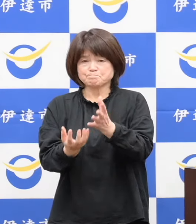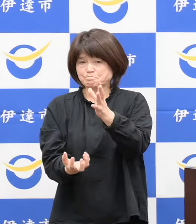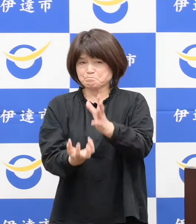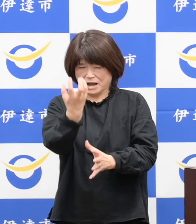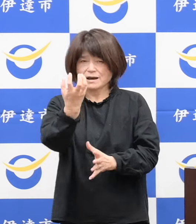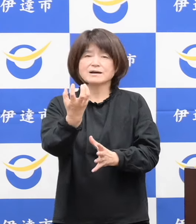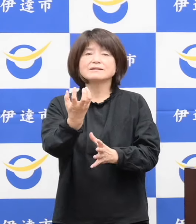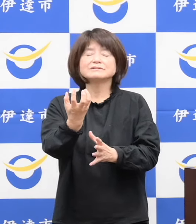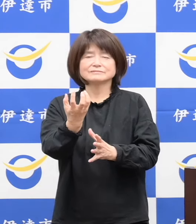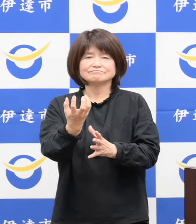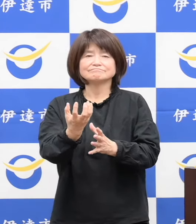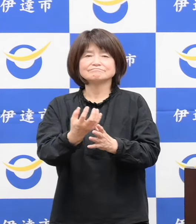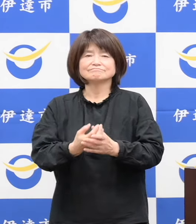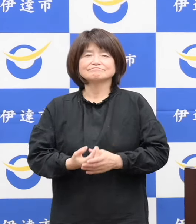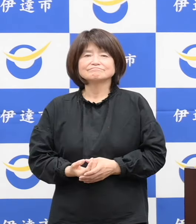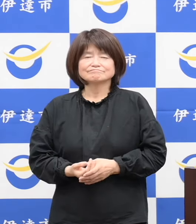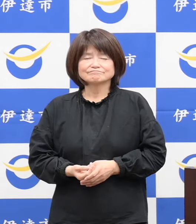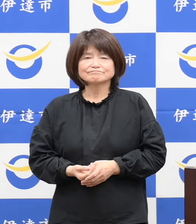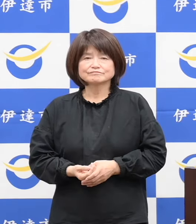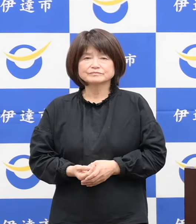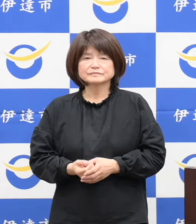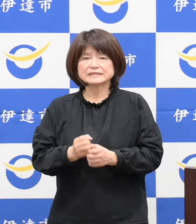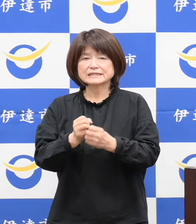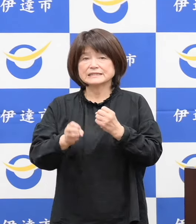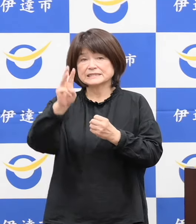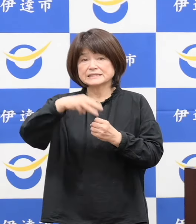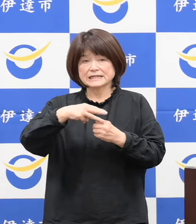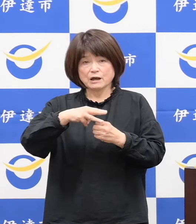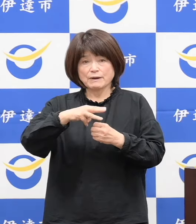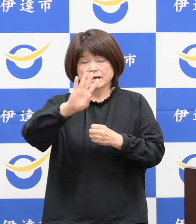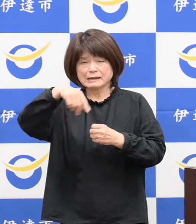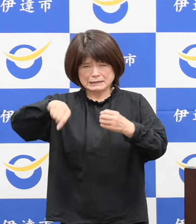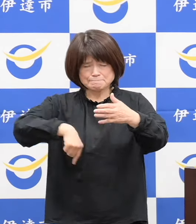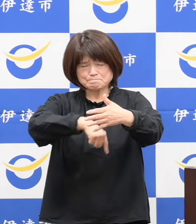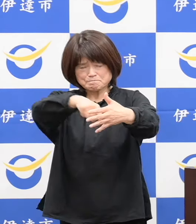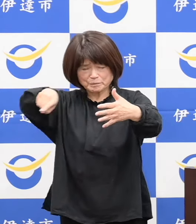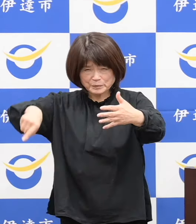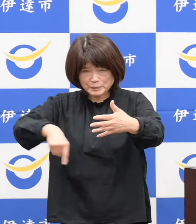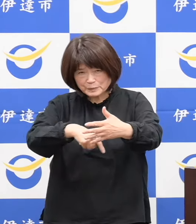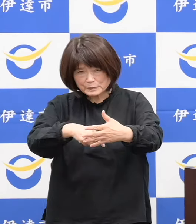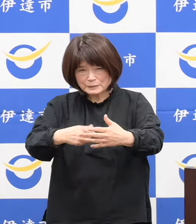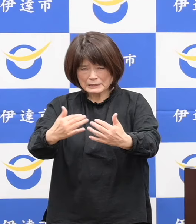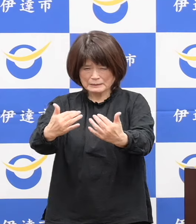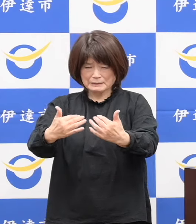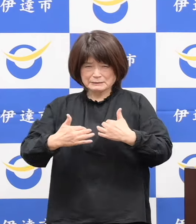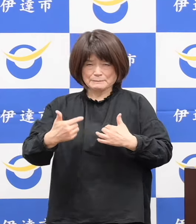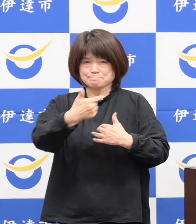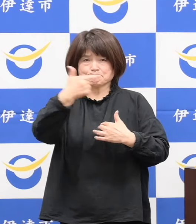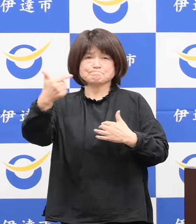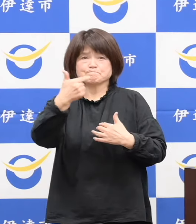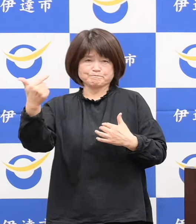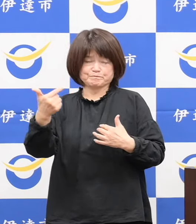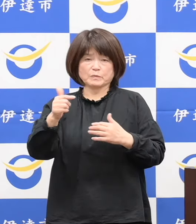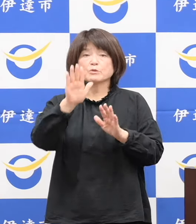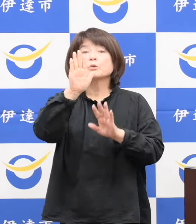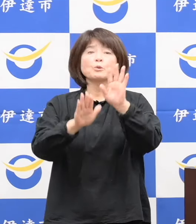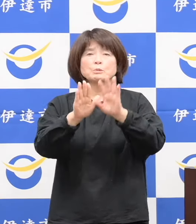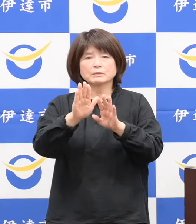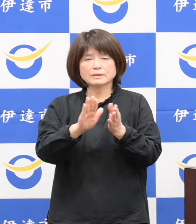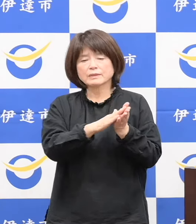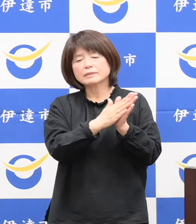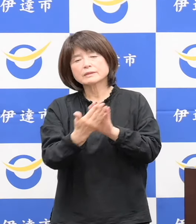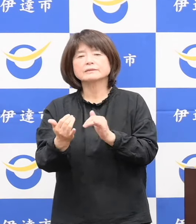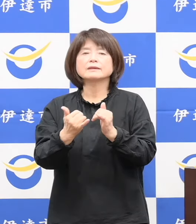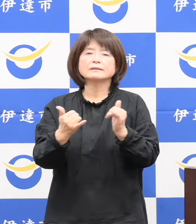発生をいたしました。石川県を中心に甚大な被害となったところであります。お亡くなりになられ